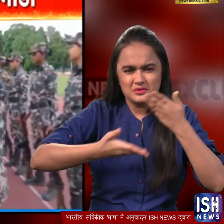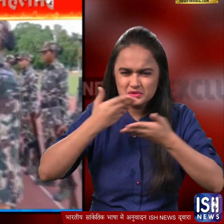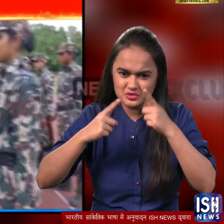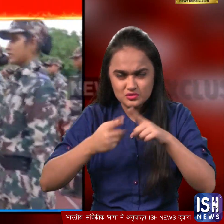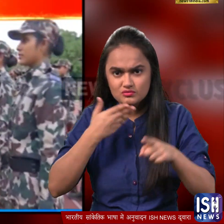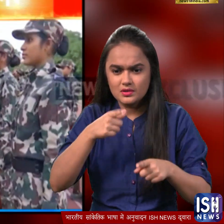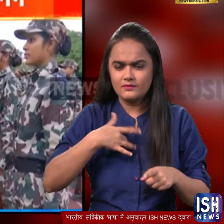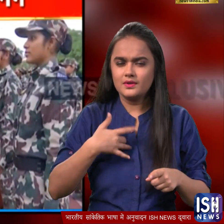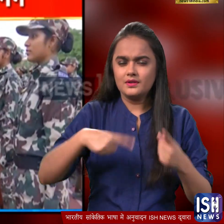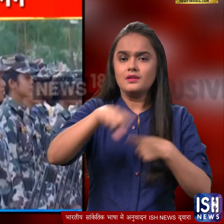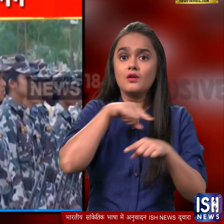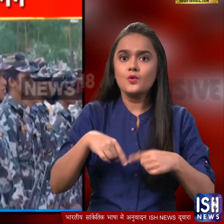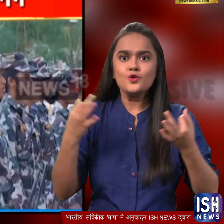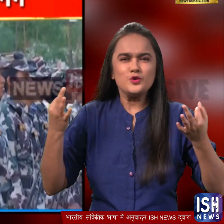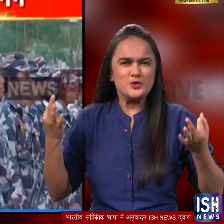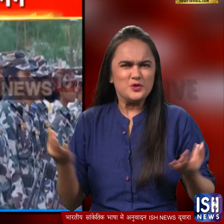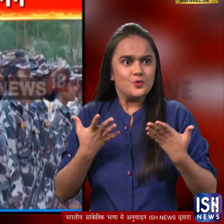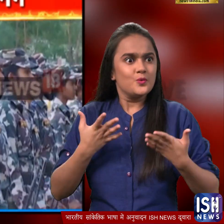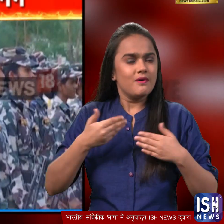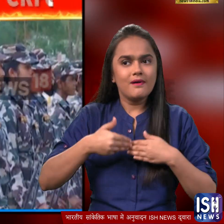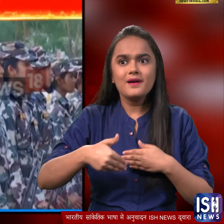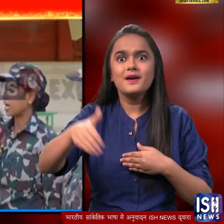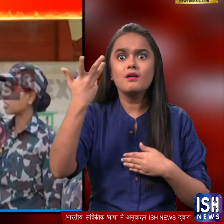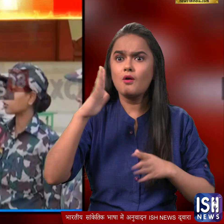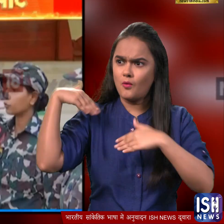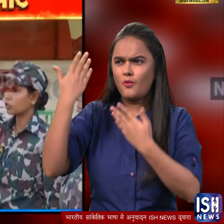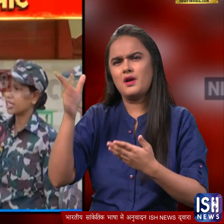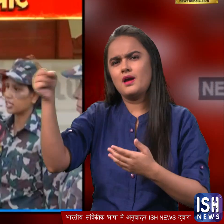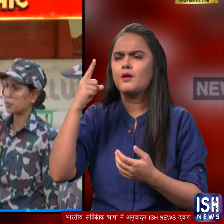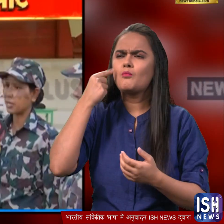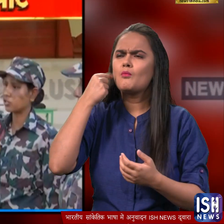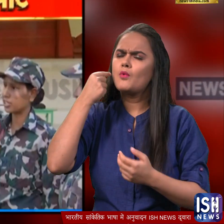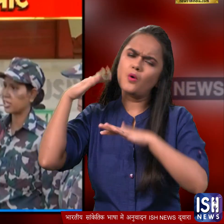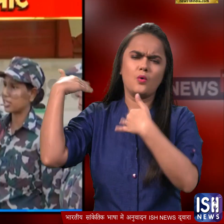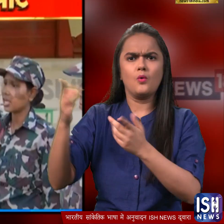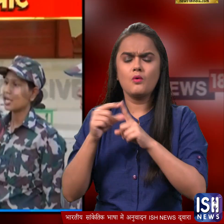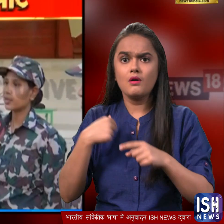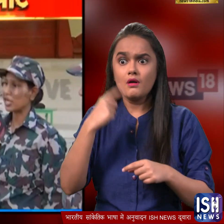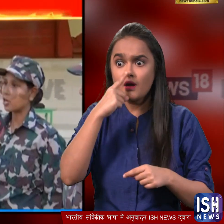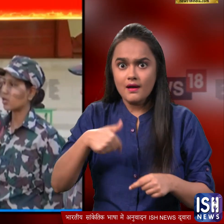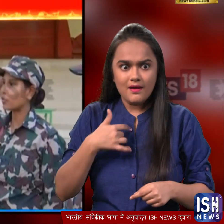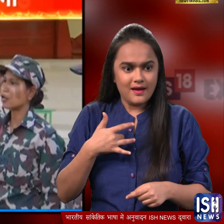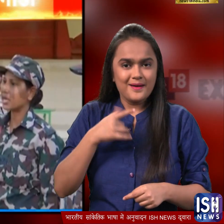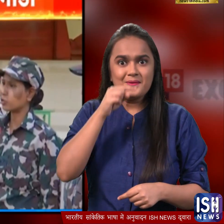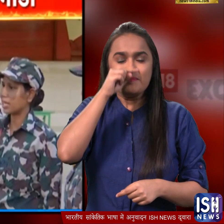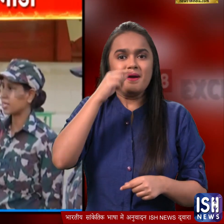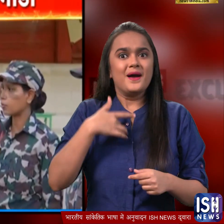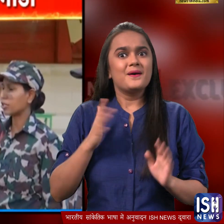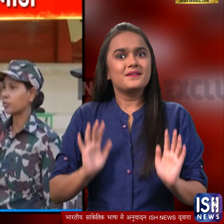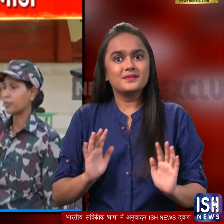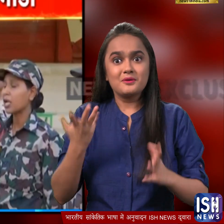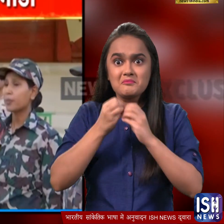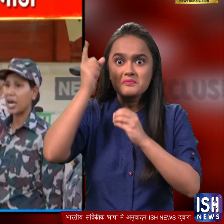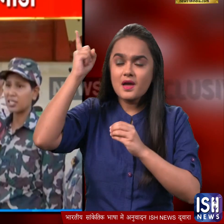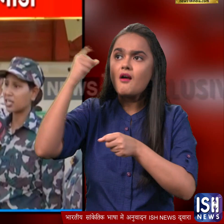कमांडो ट्रेनिंग करने वाली लड़कियों को भी लगता है कि ये एक नई शुरुआत साबित होगी। आज तक तो पुरुष ही ये सब कमांडो की ट्रेनिंग किए, लेकिन महिला हो के हम लोग को गर्व होता है कि